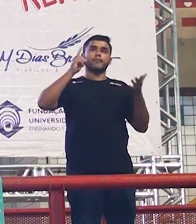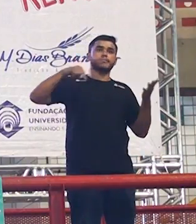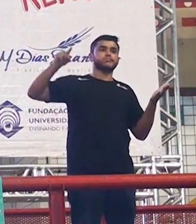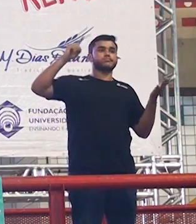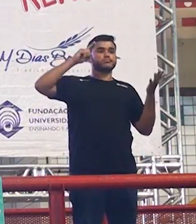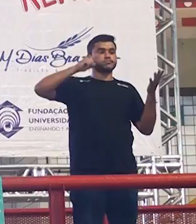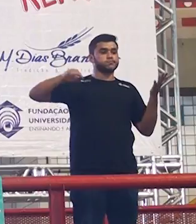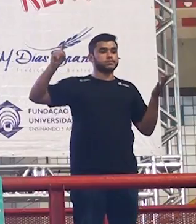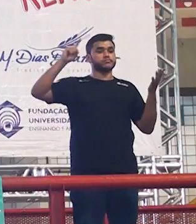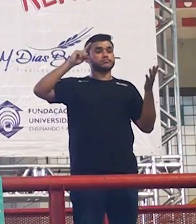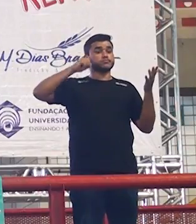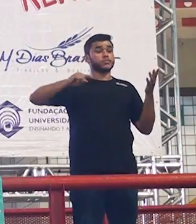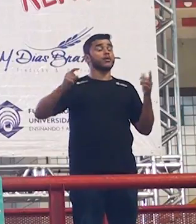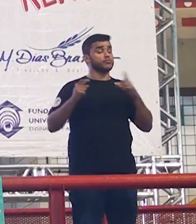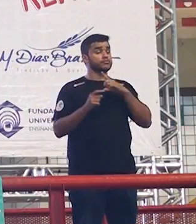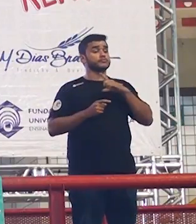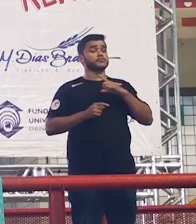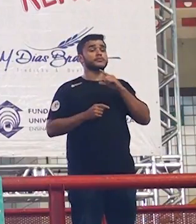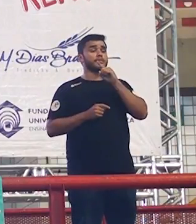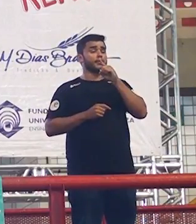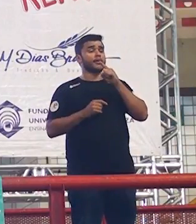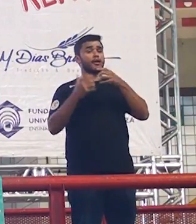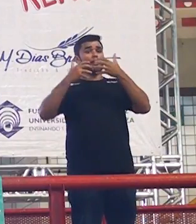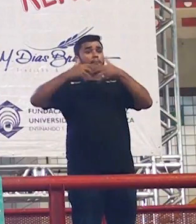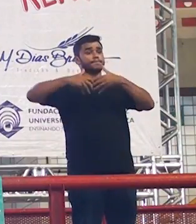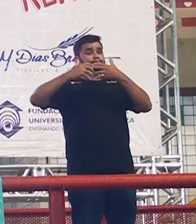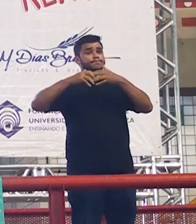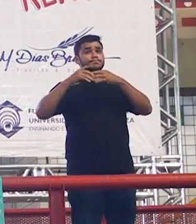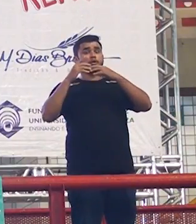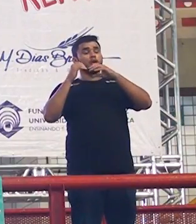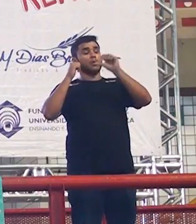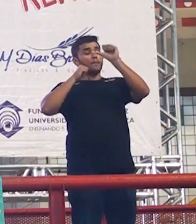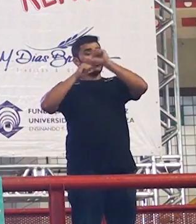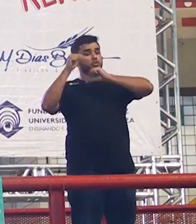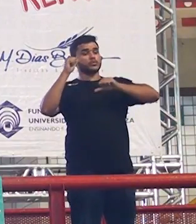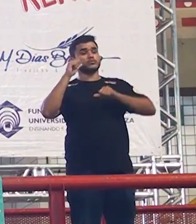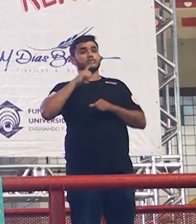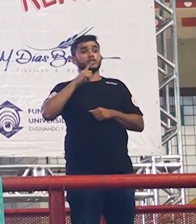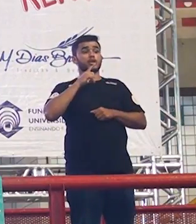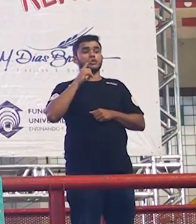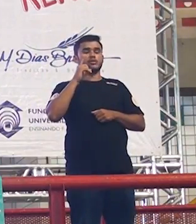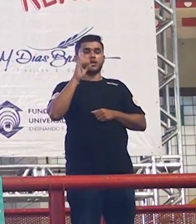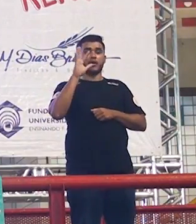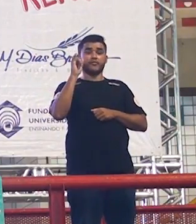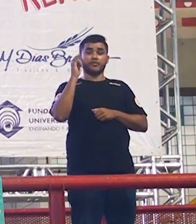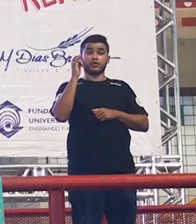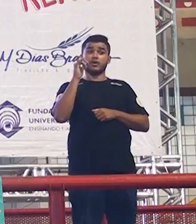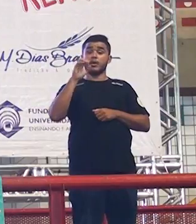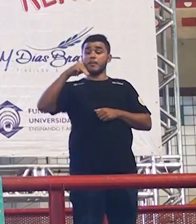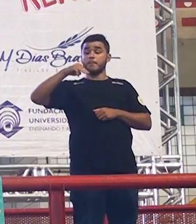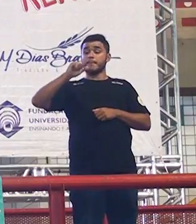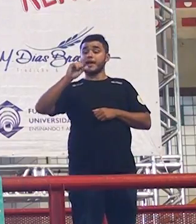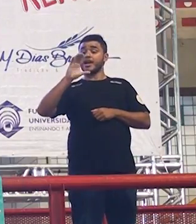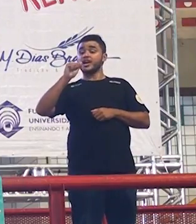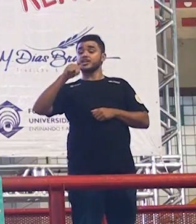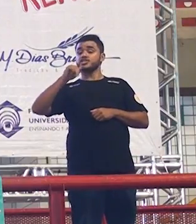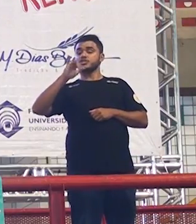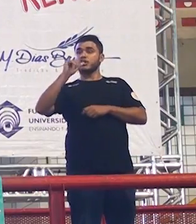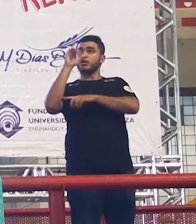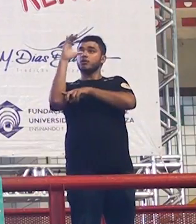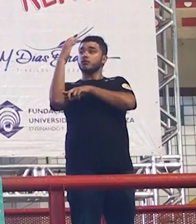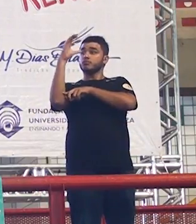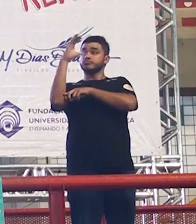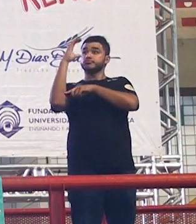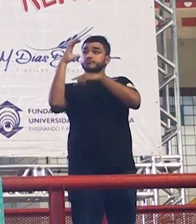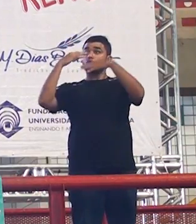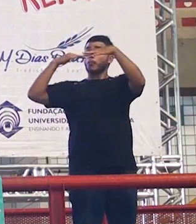girarem. Existe um aparelho lá que vai transformar essa energia mecânica em energia elétrica. E essa